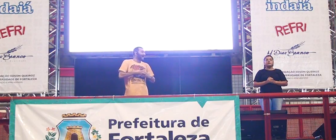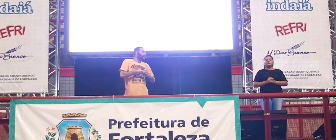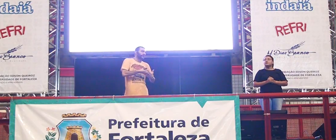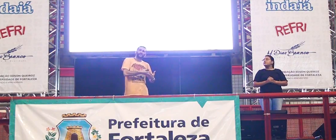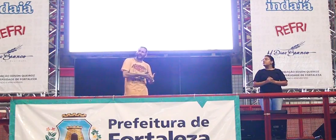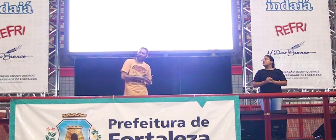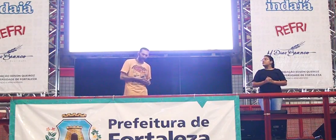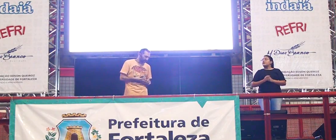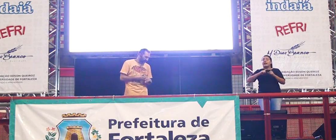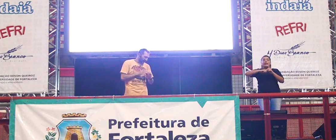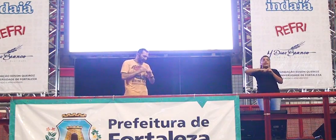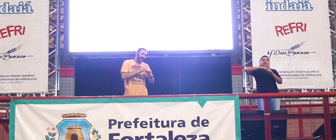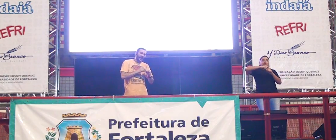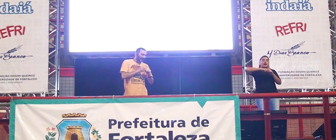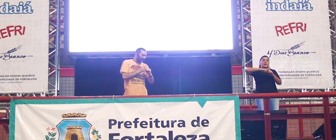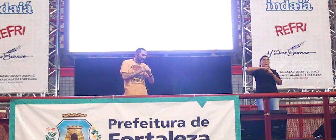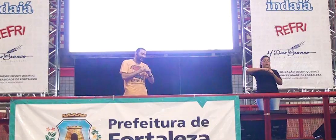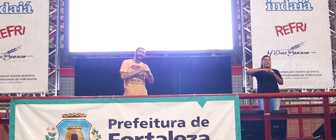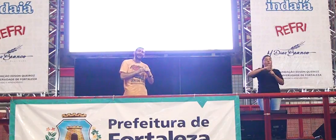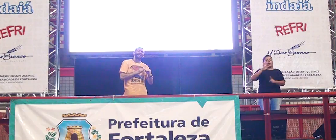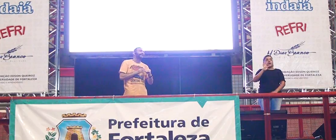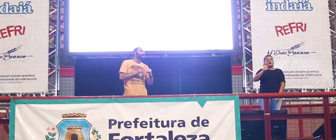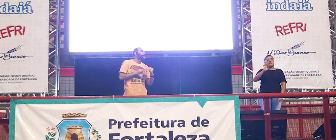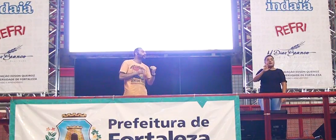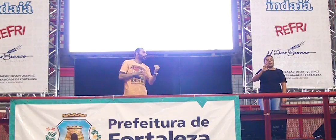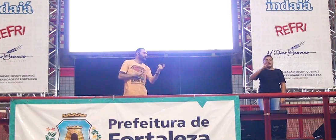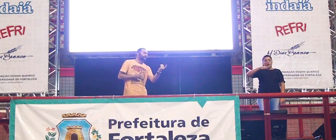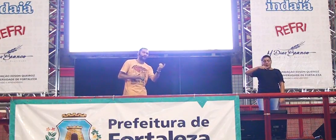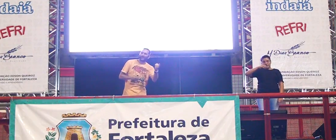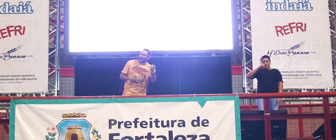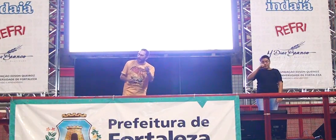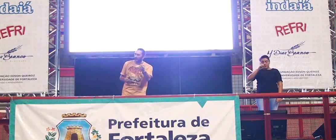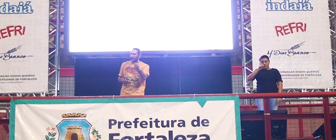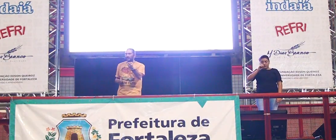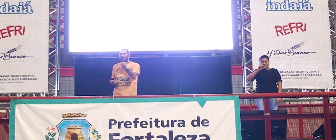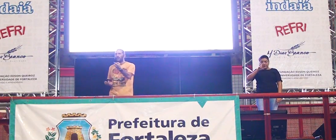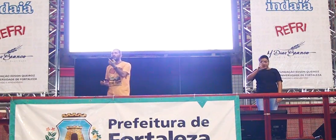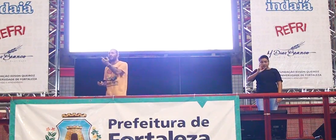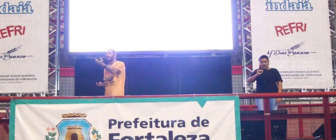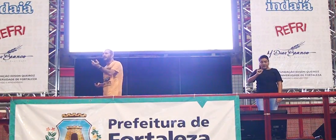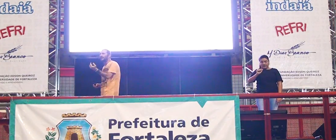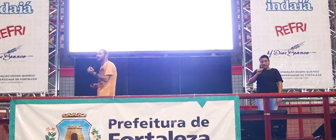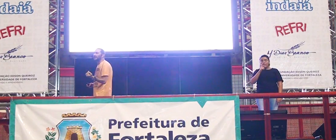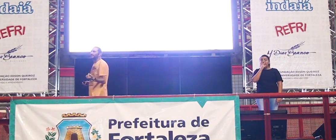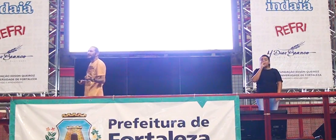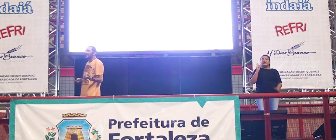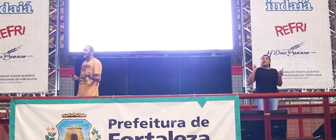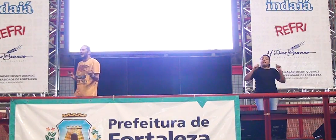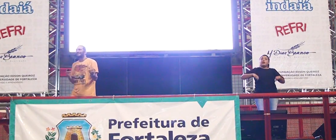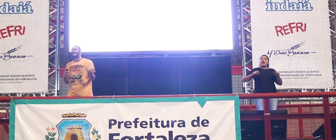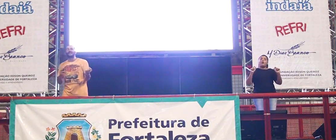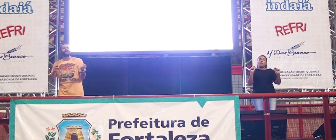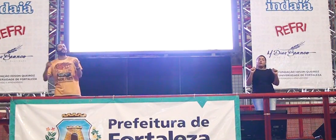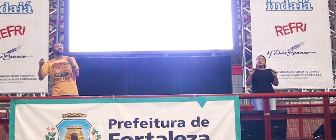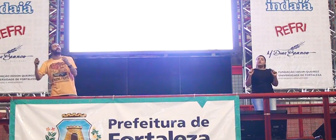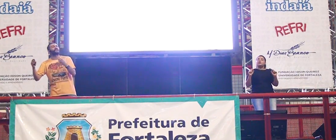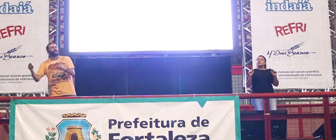de termosfera. A camada da ionosfera é o que permite